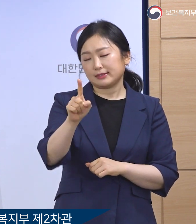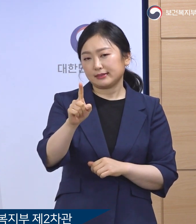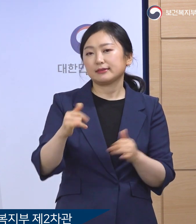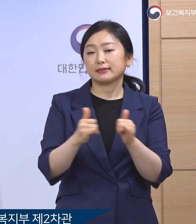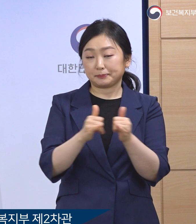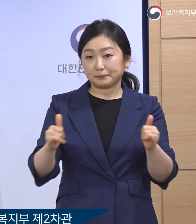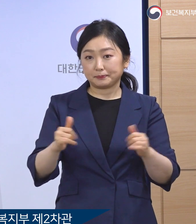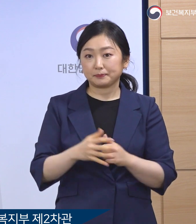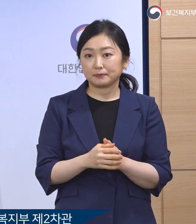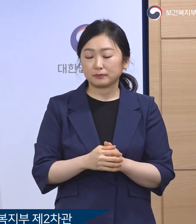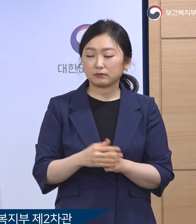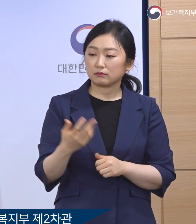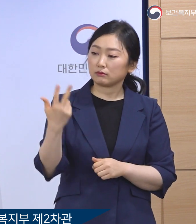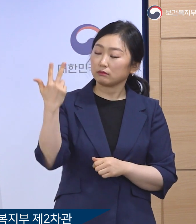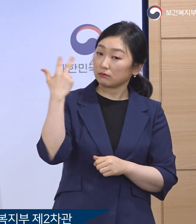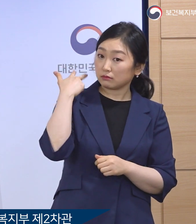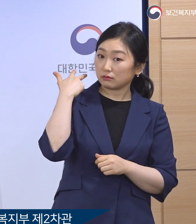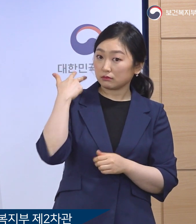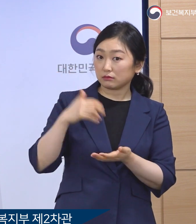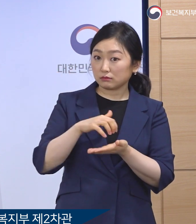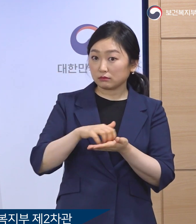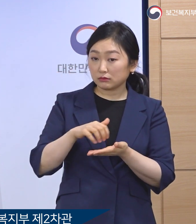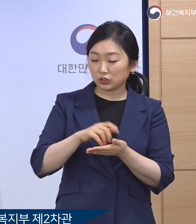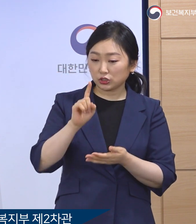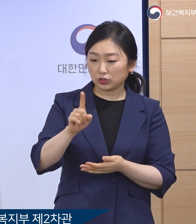1,751명입니다. 직전 한 주간에